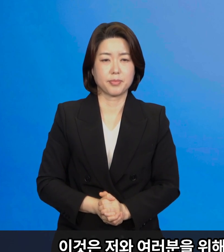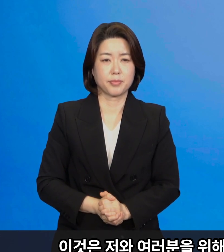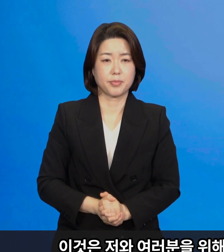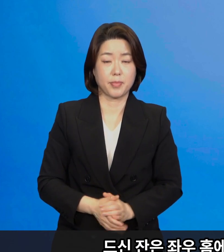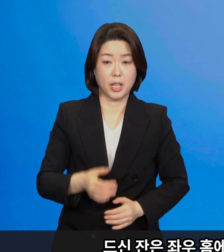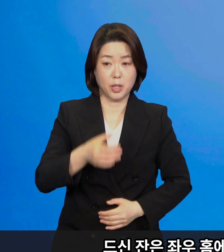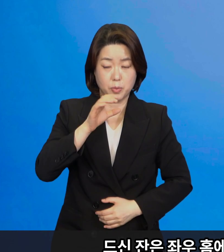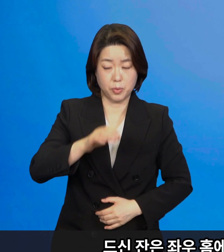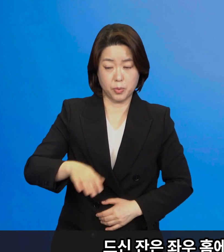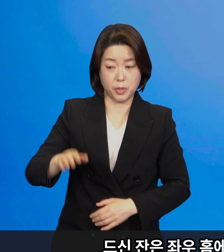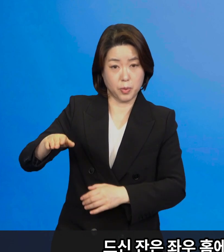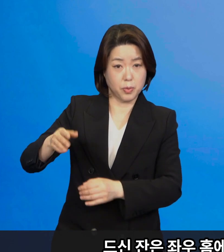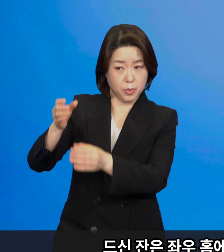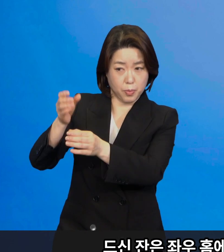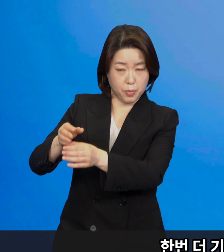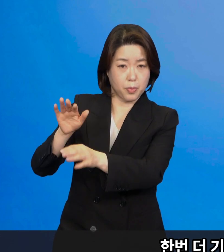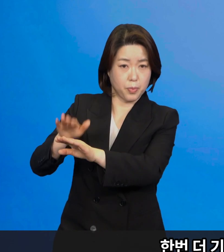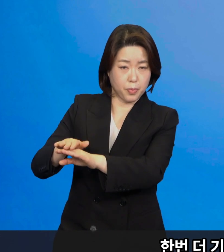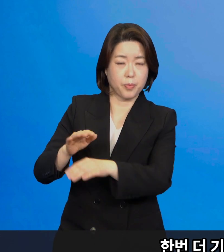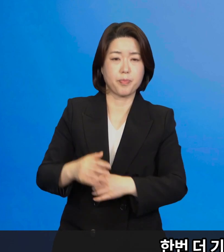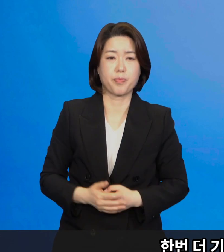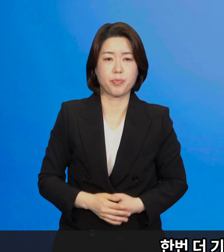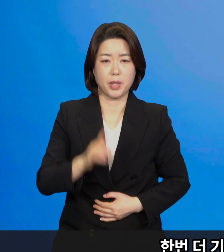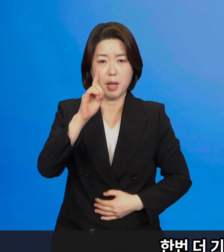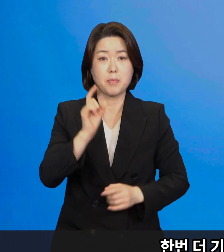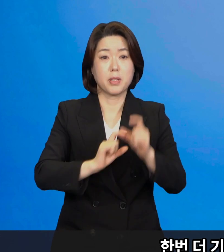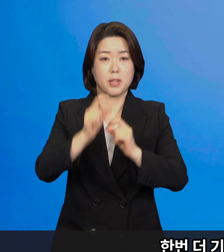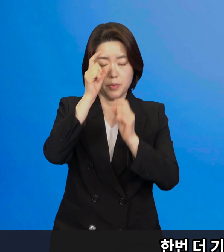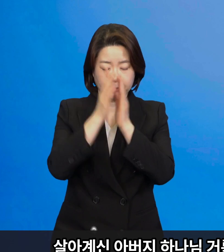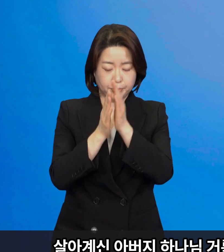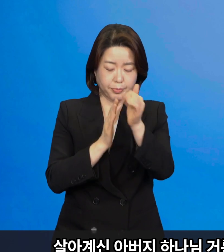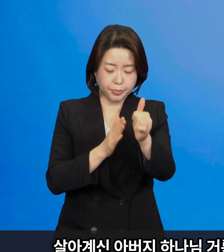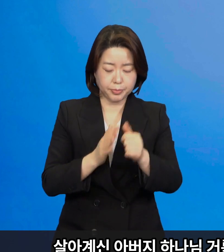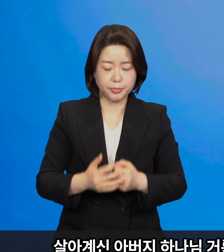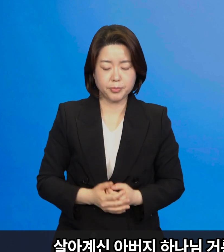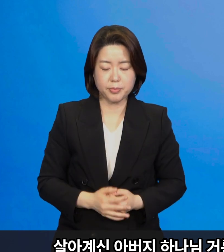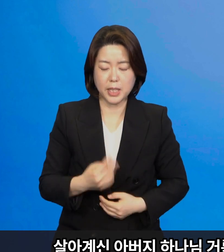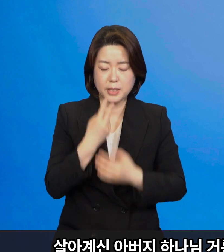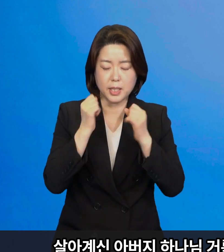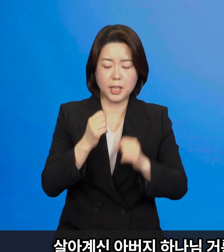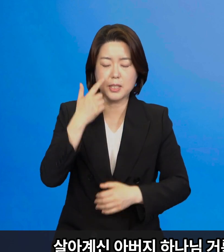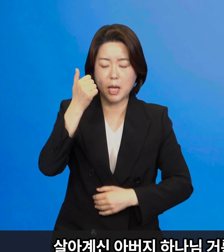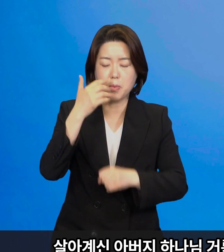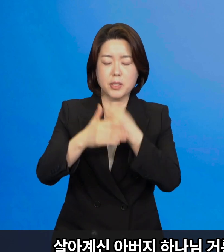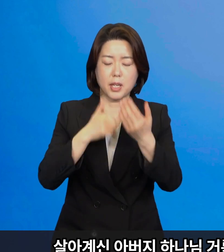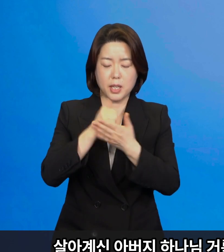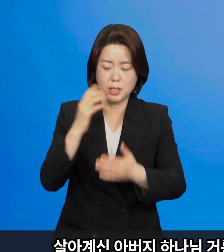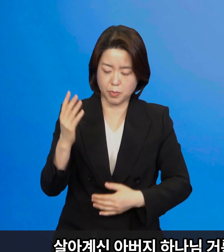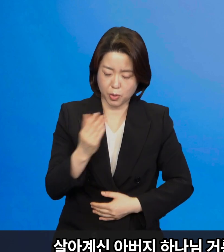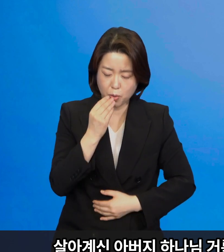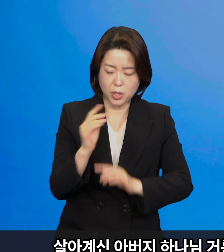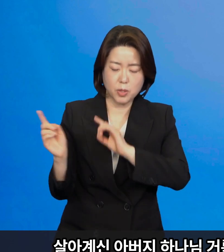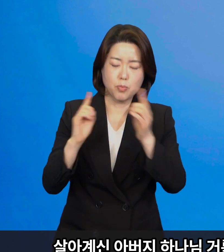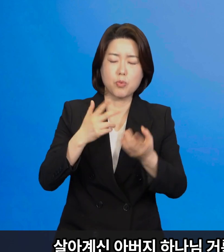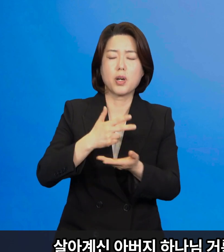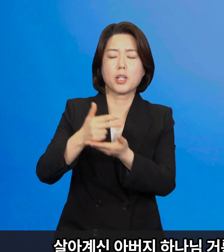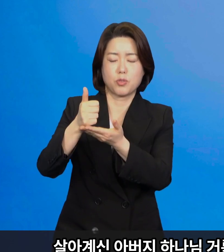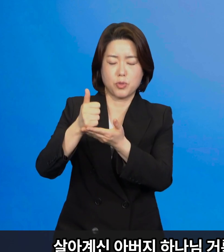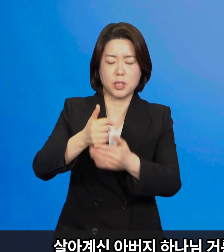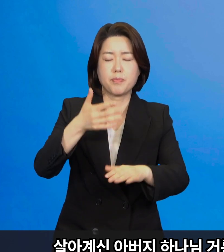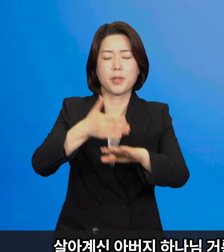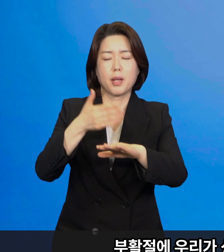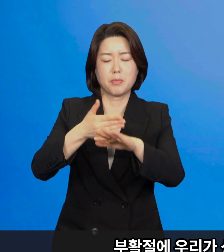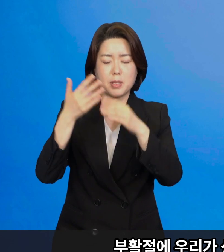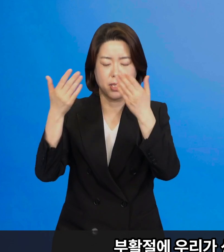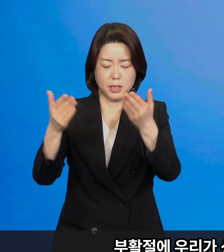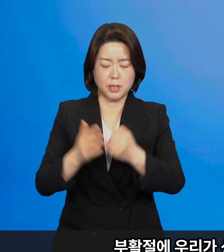드신 자는 좌우에 호미에 넣어주시길 바랍니다. 한 번 더 기도하겠습니다. 살아계신 아버지 하나님, 거룩하신 부활의 주님,